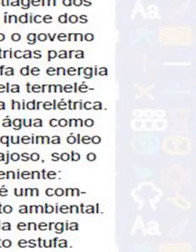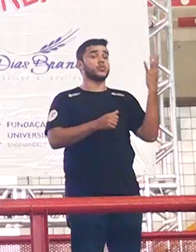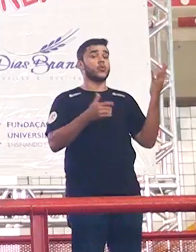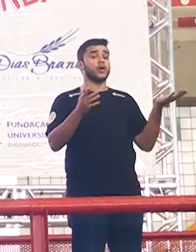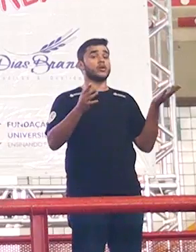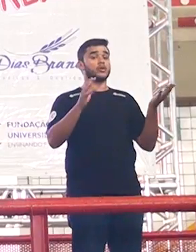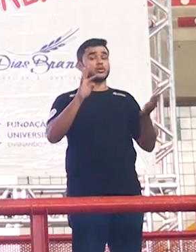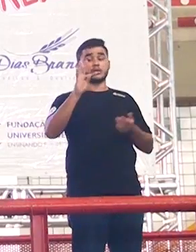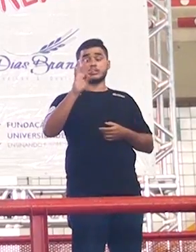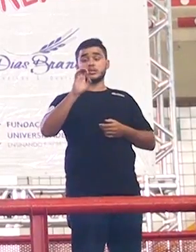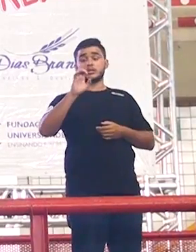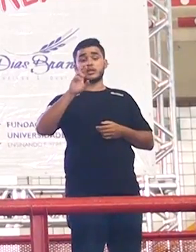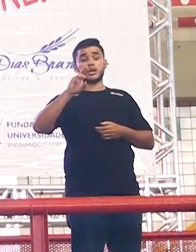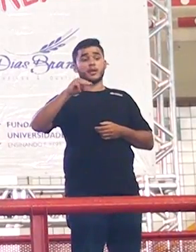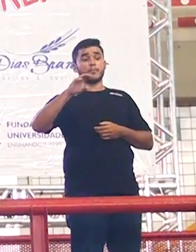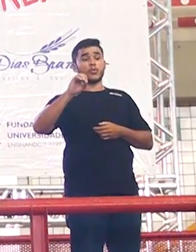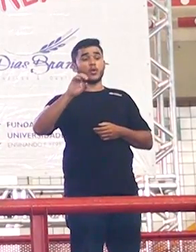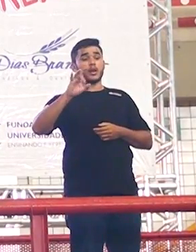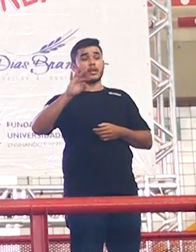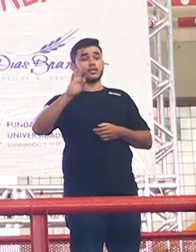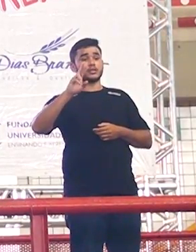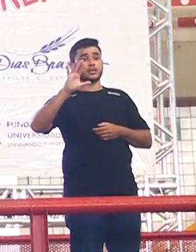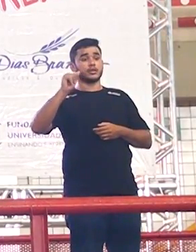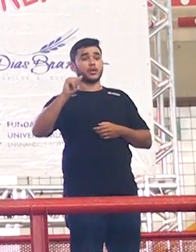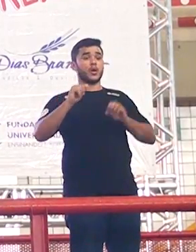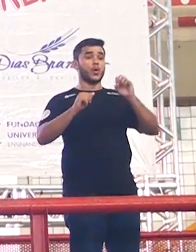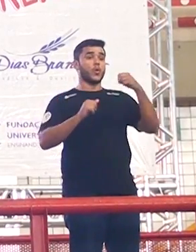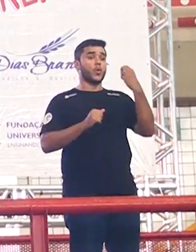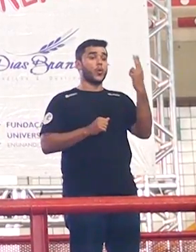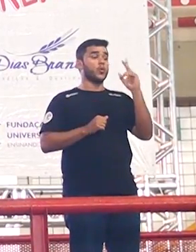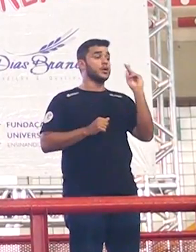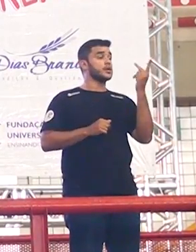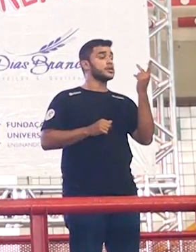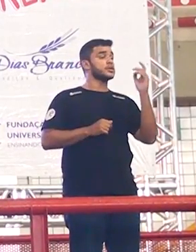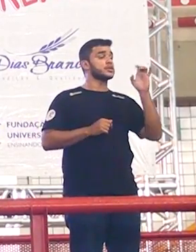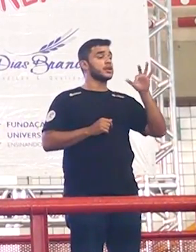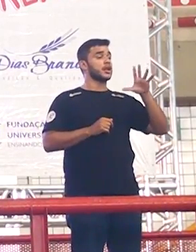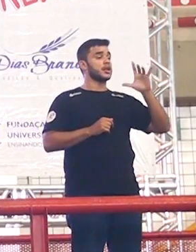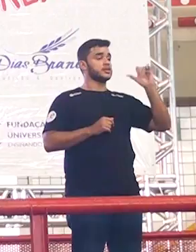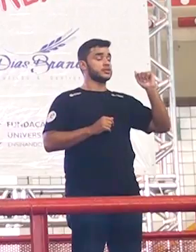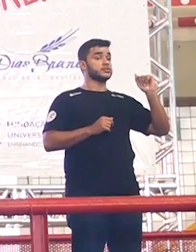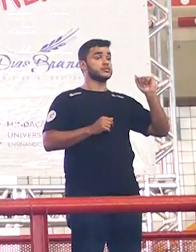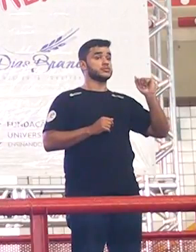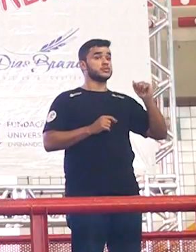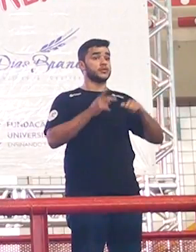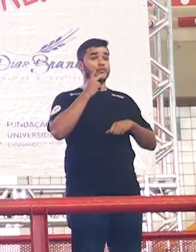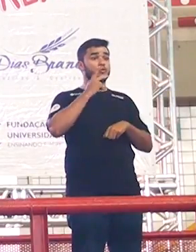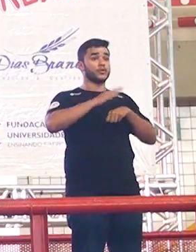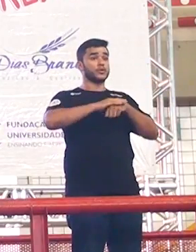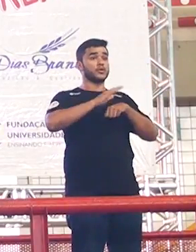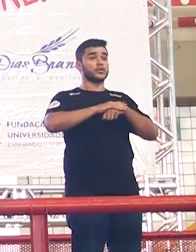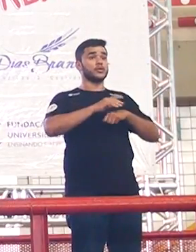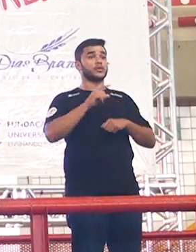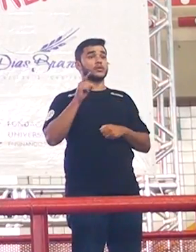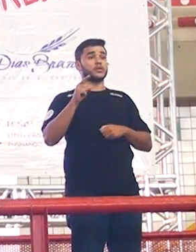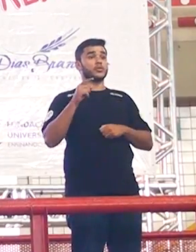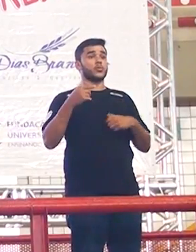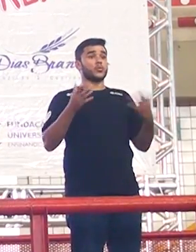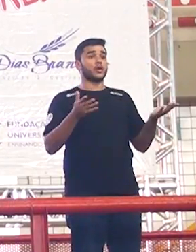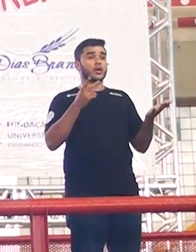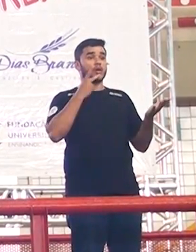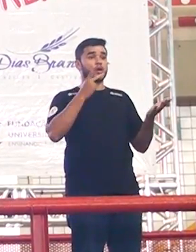termoelétrica? Hidrelétrica, porque a termoelétrica usa combustível fóssil para poder produzir o vapor,